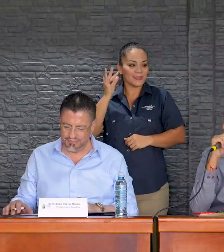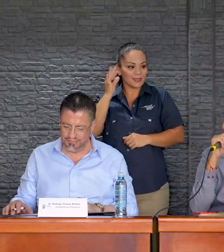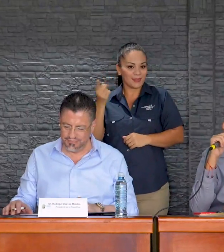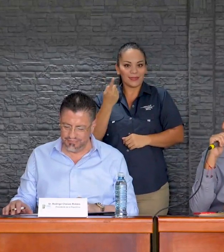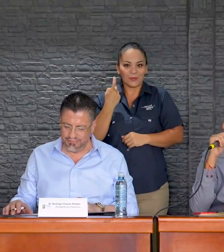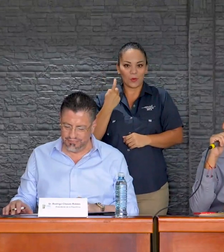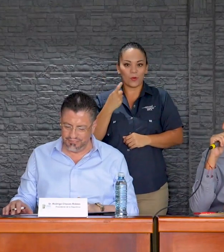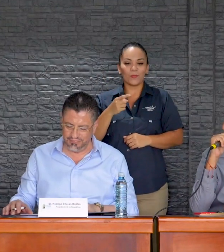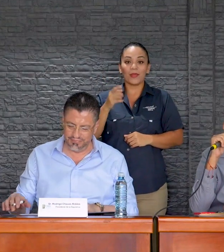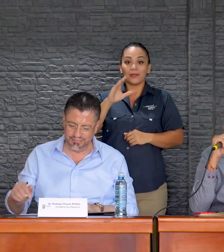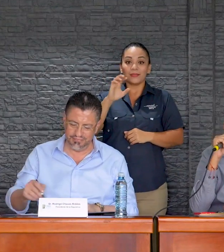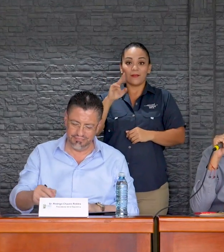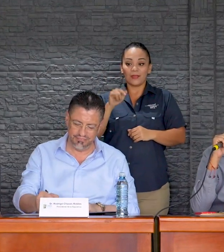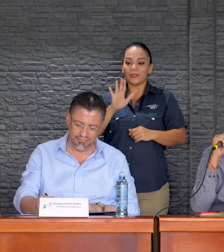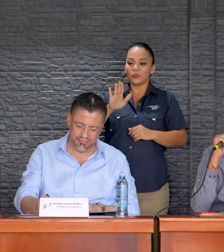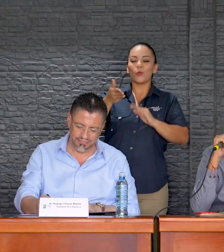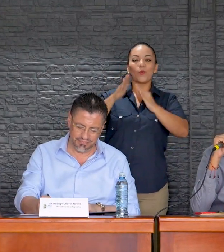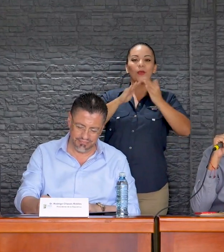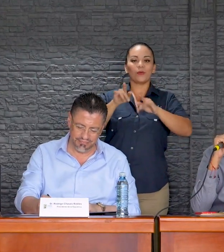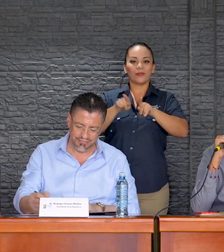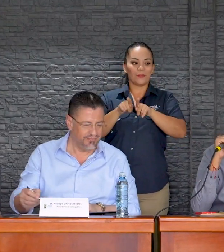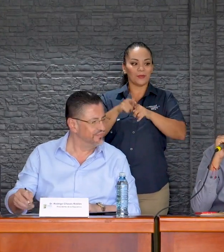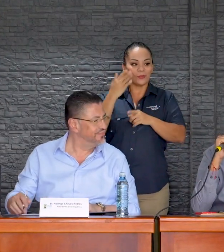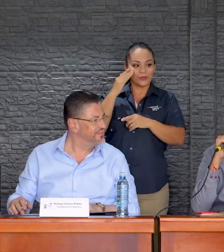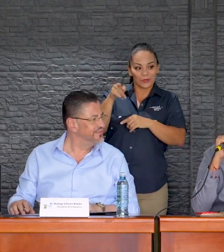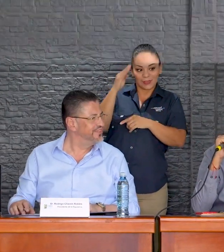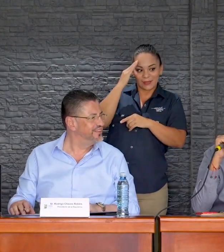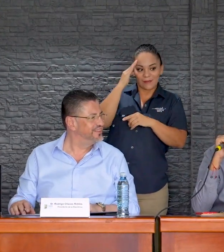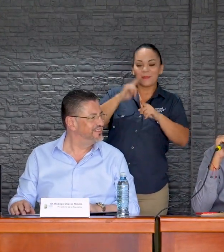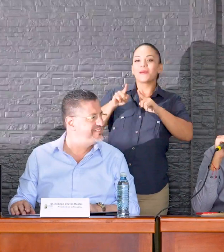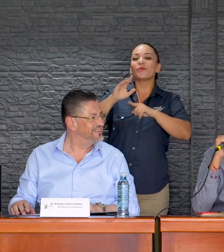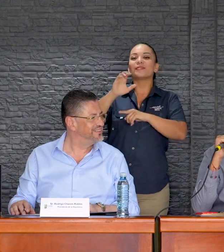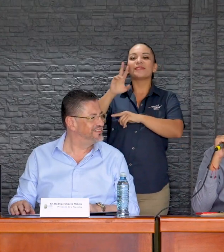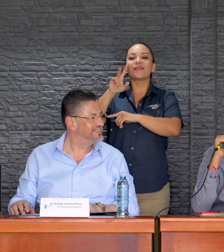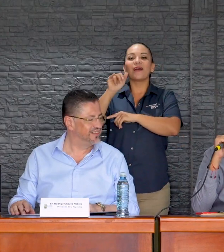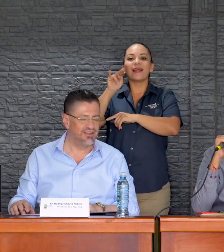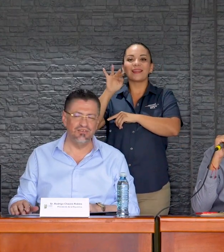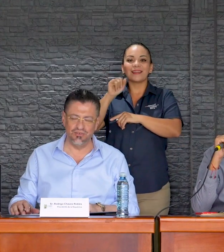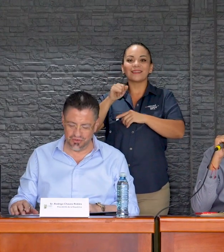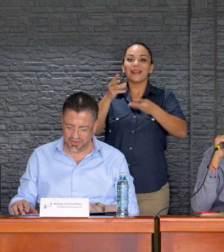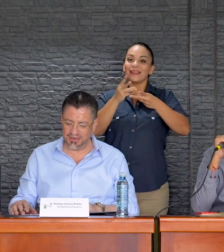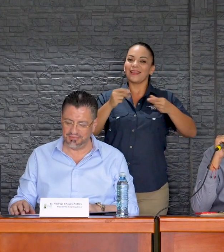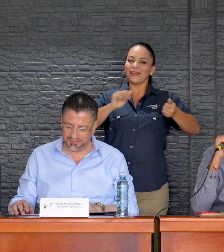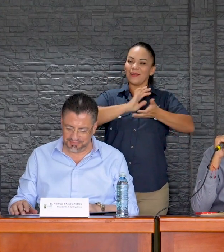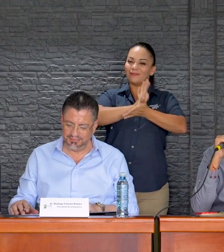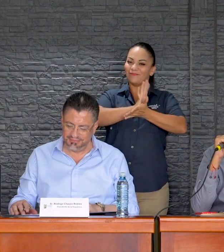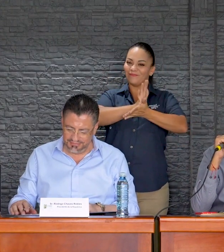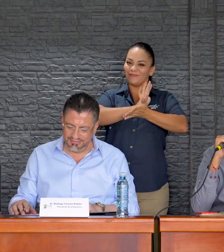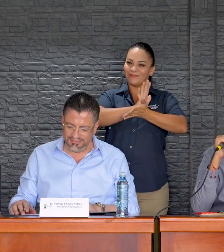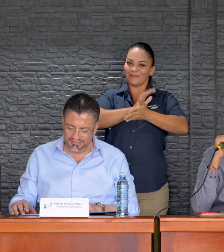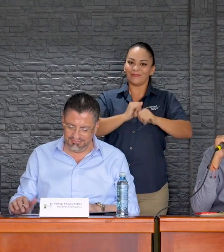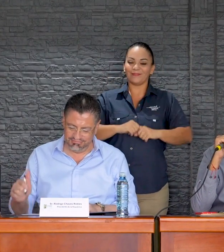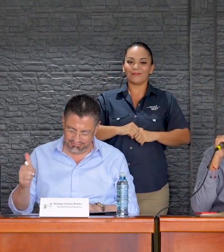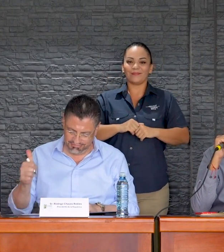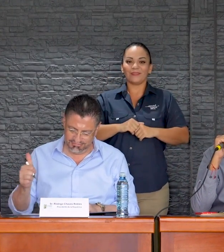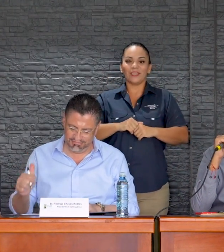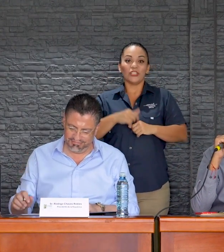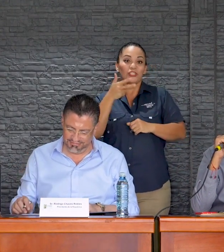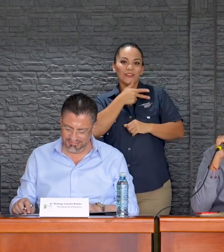¿Considera Cervantes su pueblo? No sé si lo sabe, pero Cervantes es la tierra de las tortillas de queso, chiles